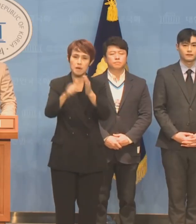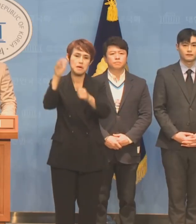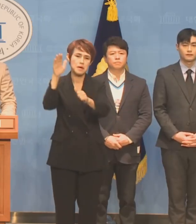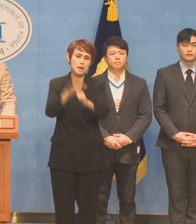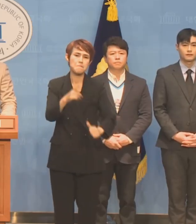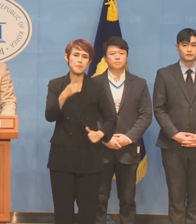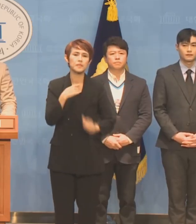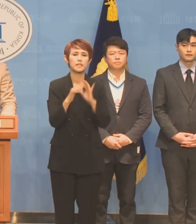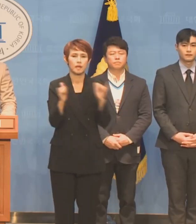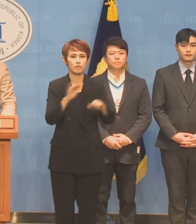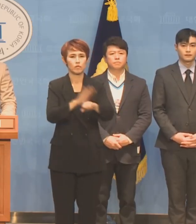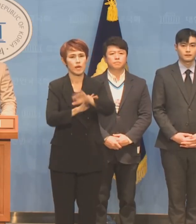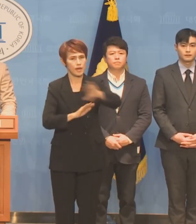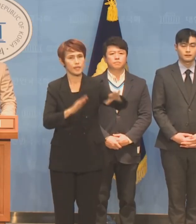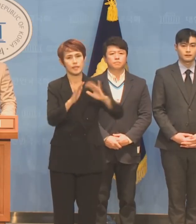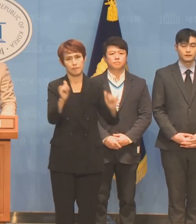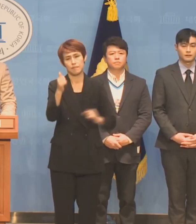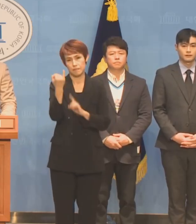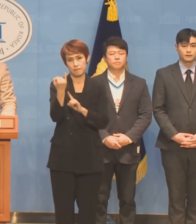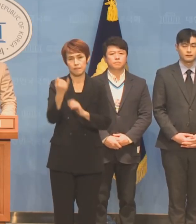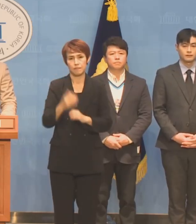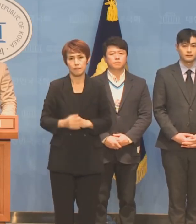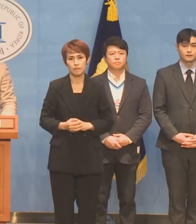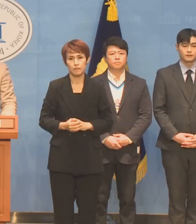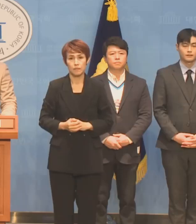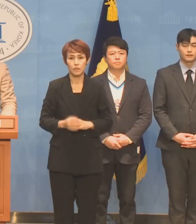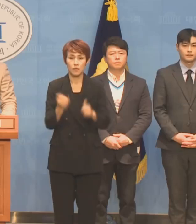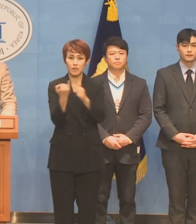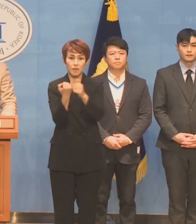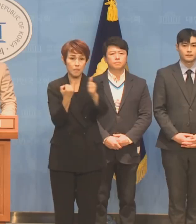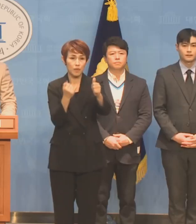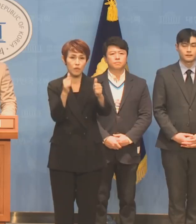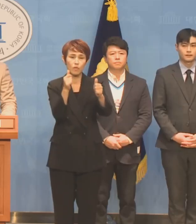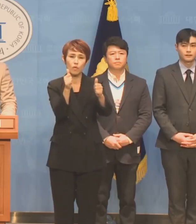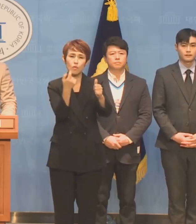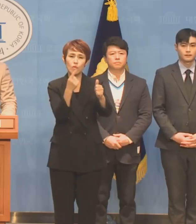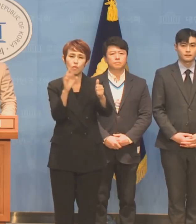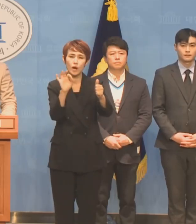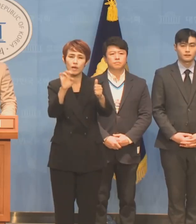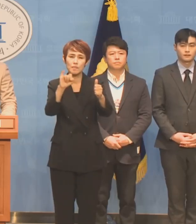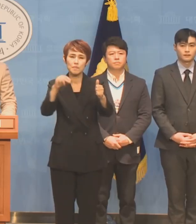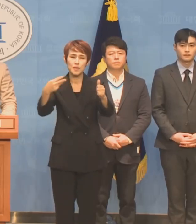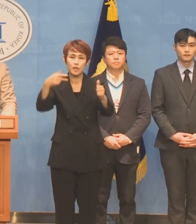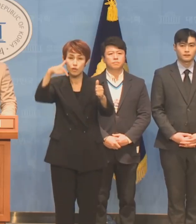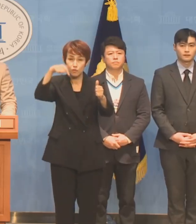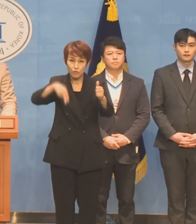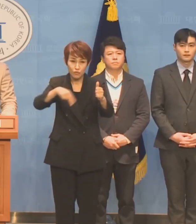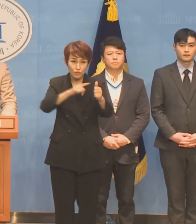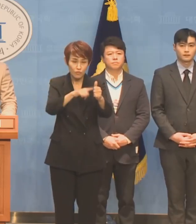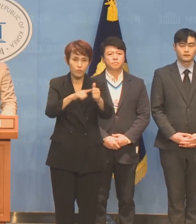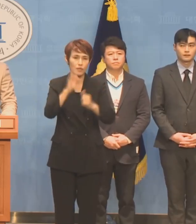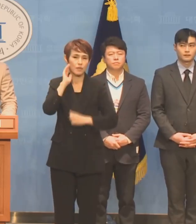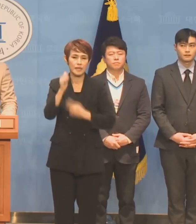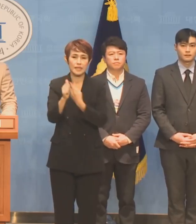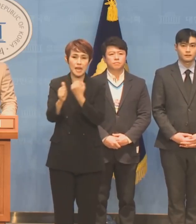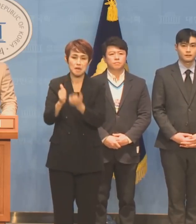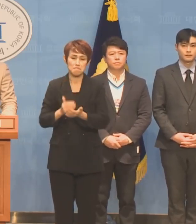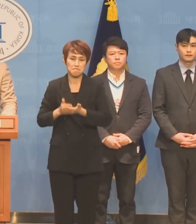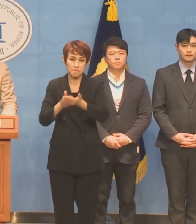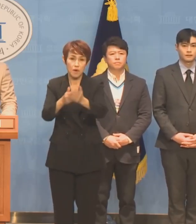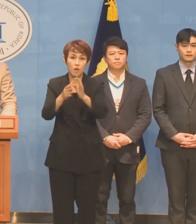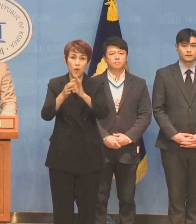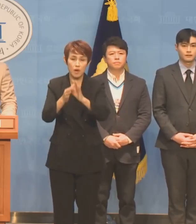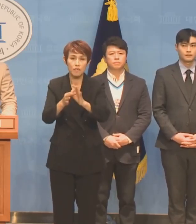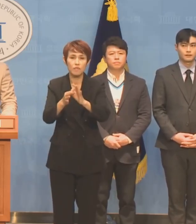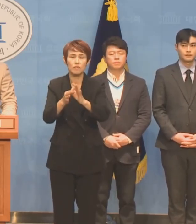좌익 인사입니다. 또한 남편 황필규 씨는 탄핵 소추안단 김희소